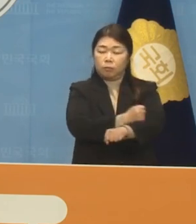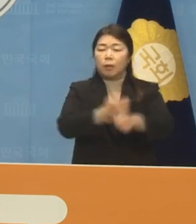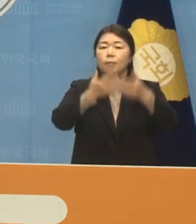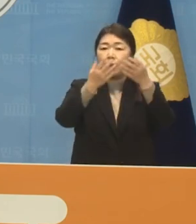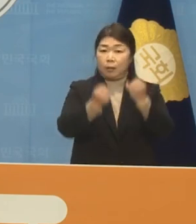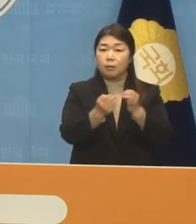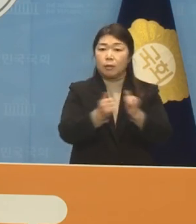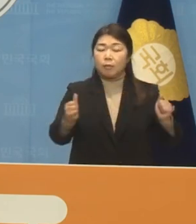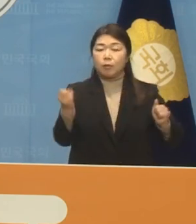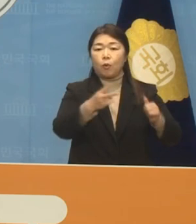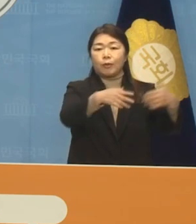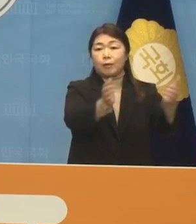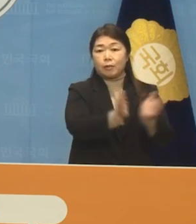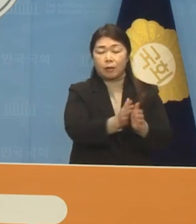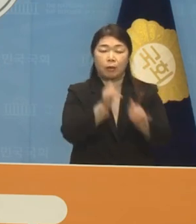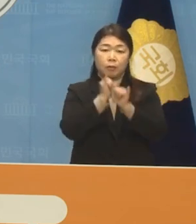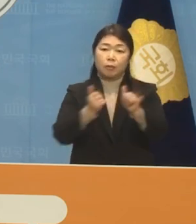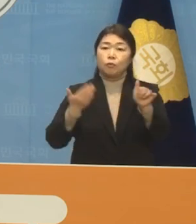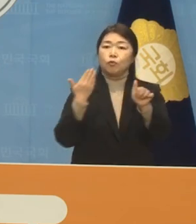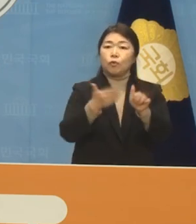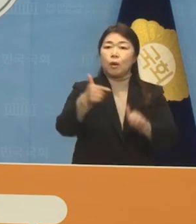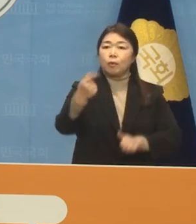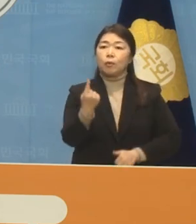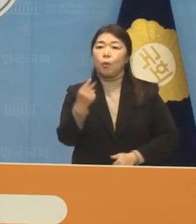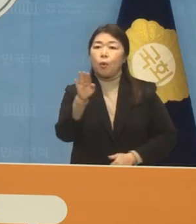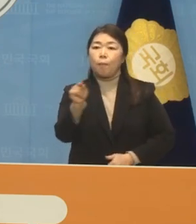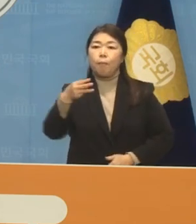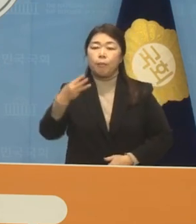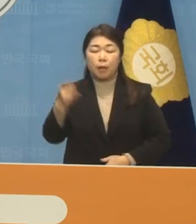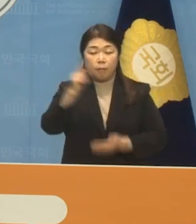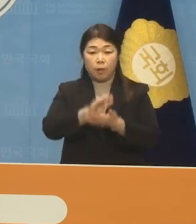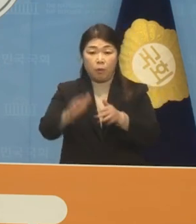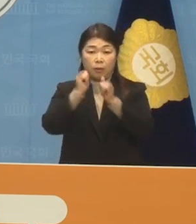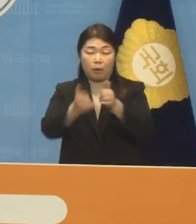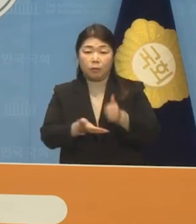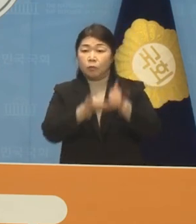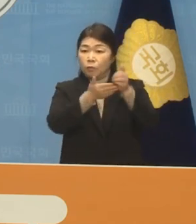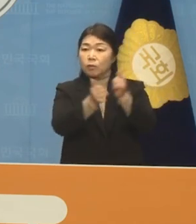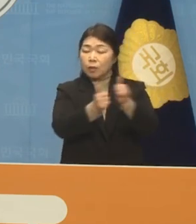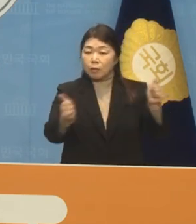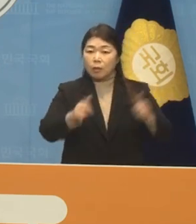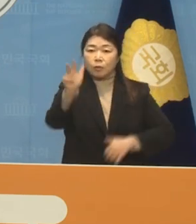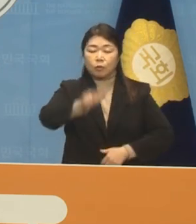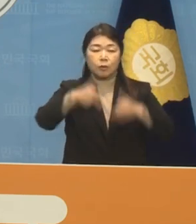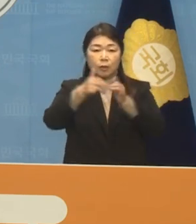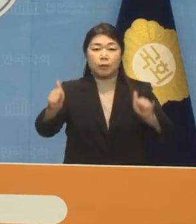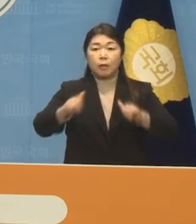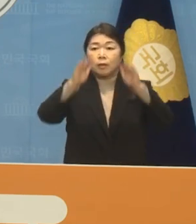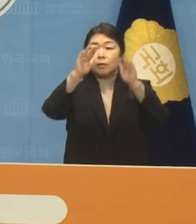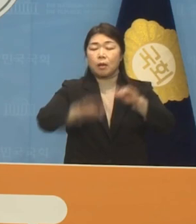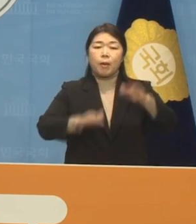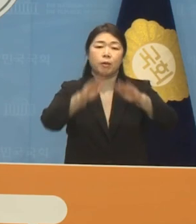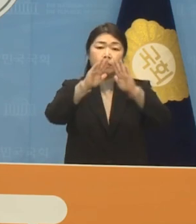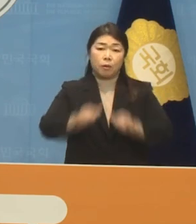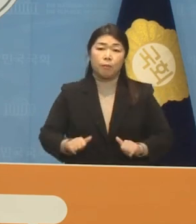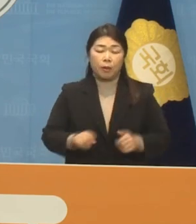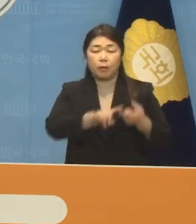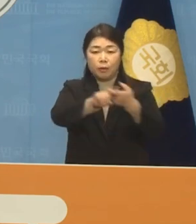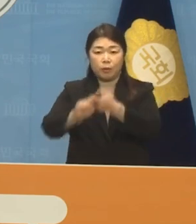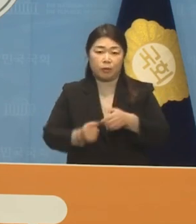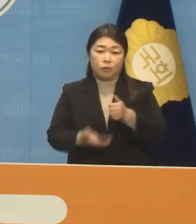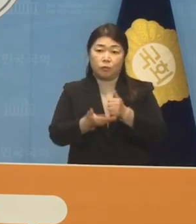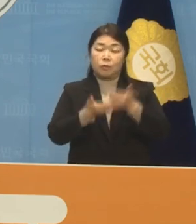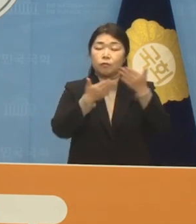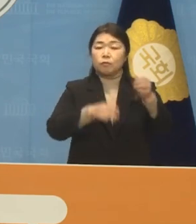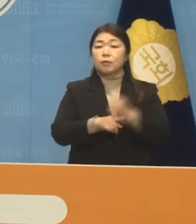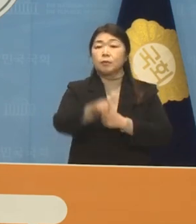사람과 단체에게 수여되는 노벨 평화상의 후보로 전국 장애인 차별 철폐 연대를 추천하게